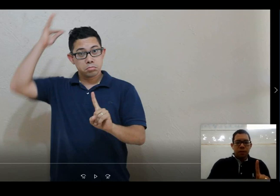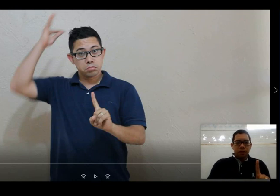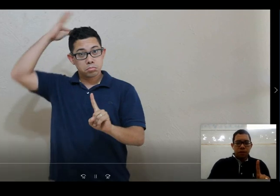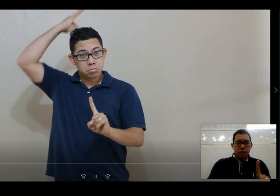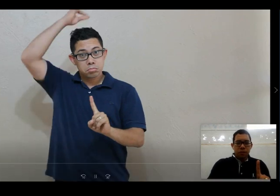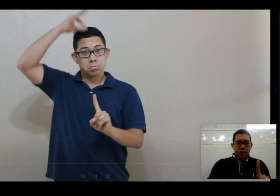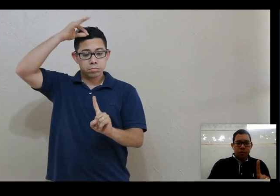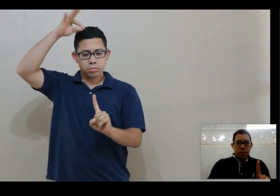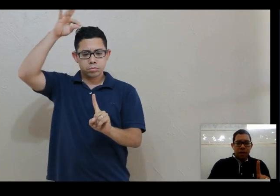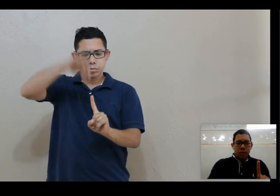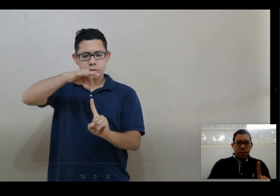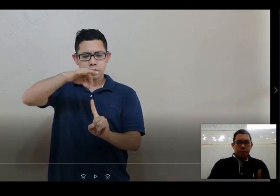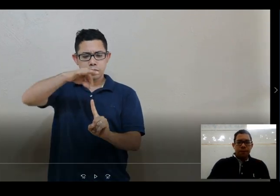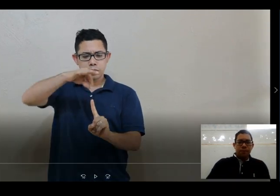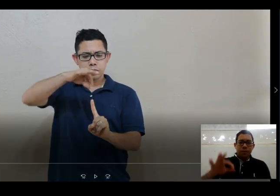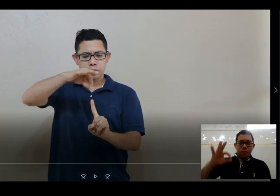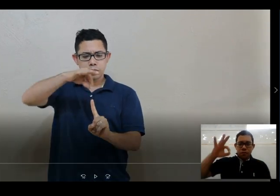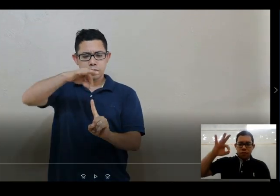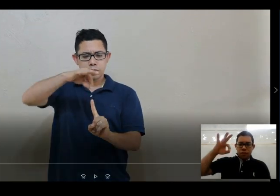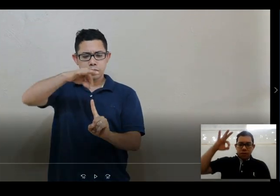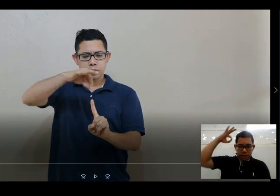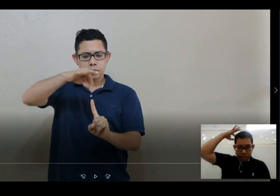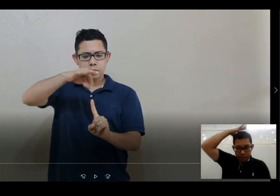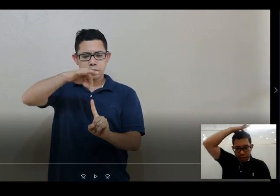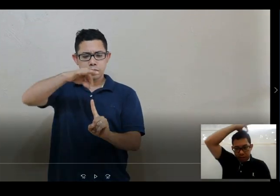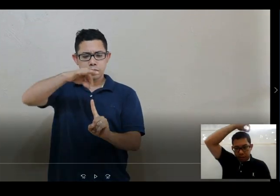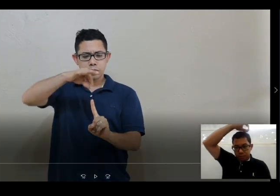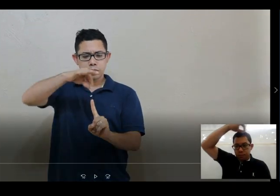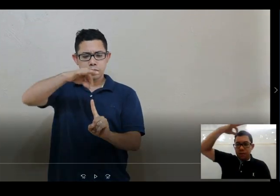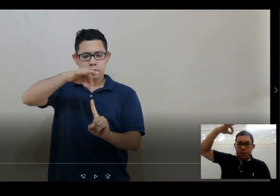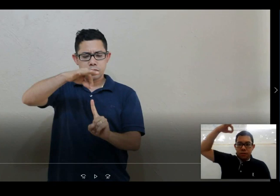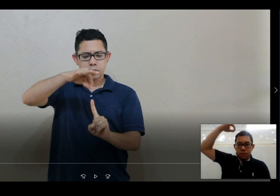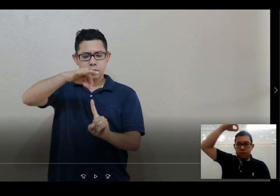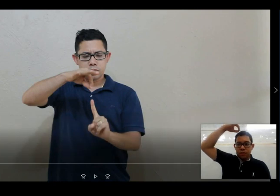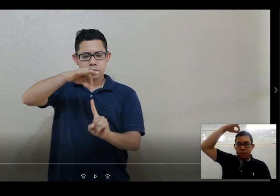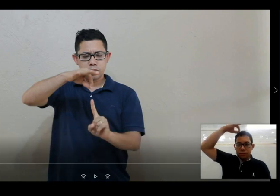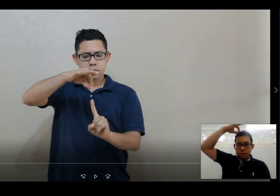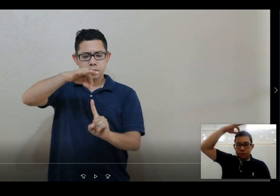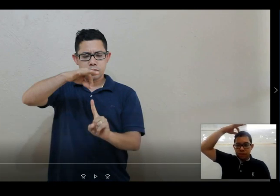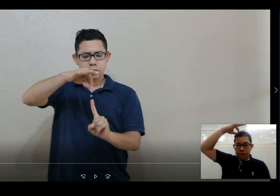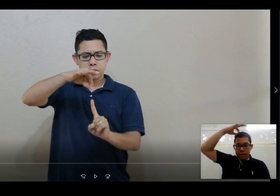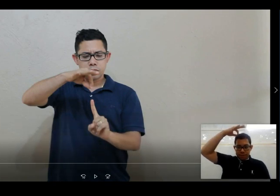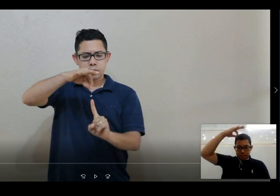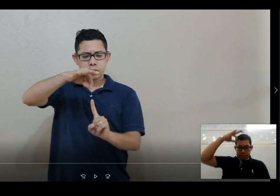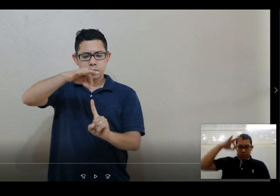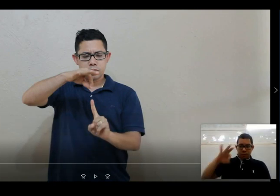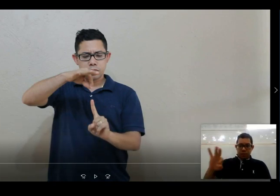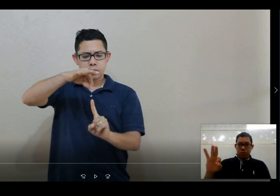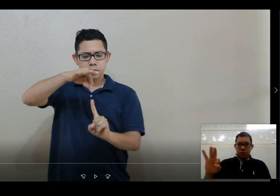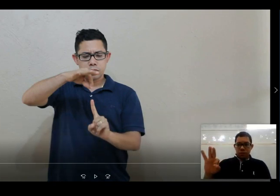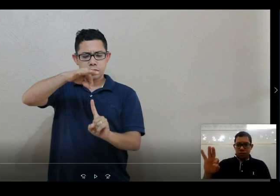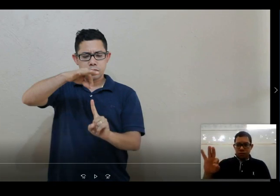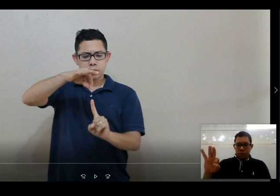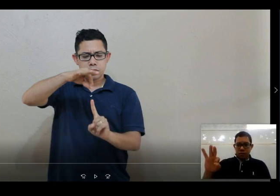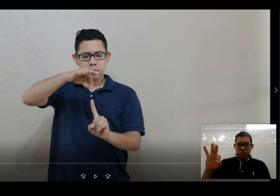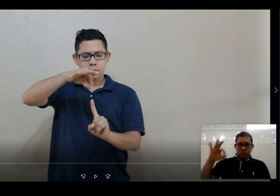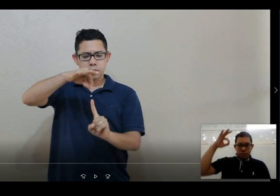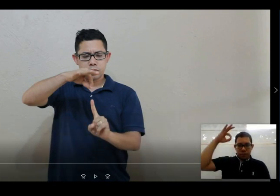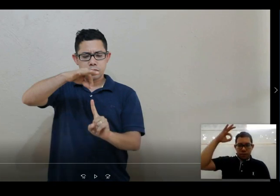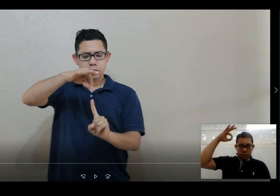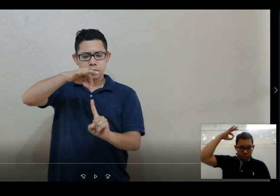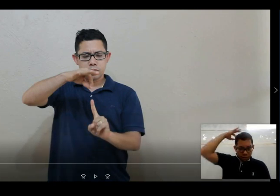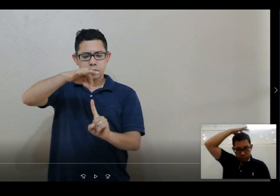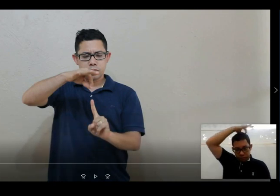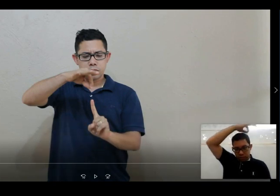E depois eu fiz o sinal de Espírito Santo, tá? Olha só, o sinal